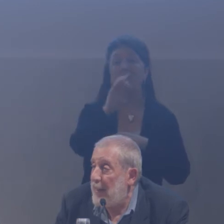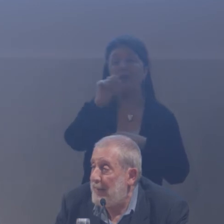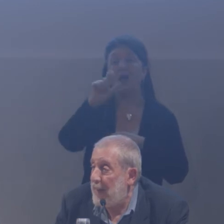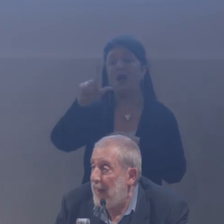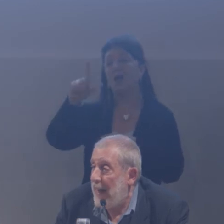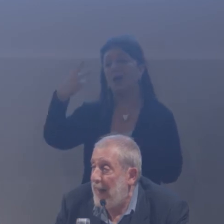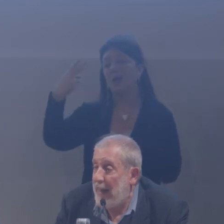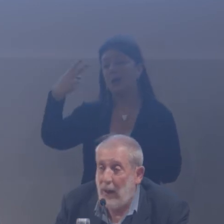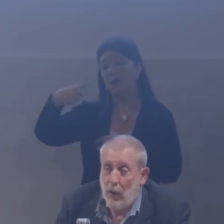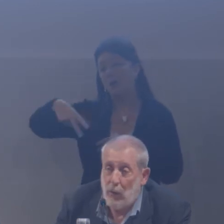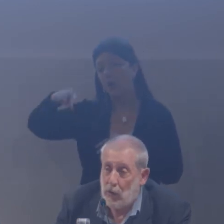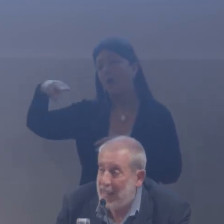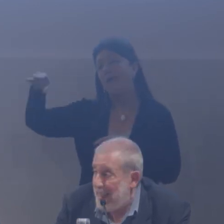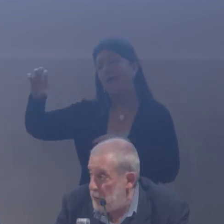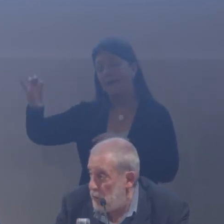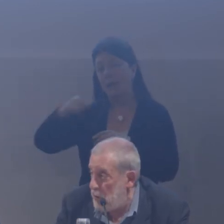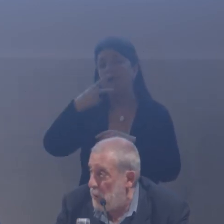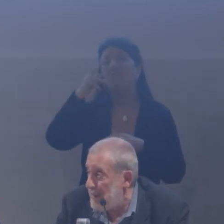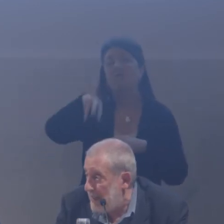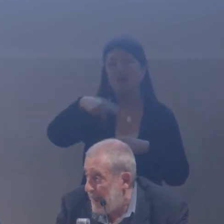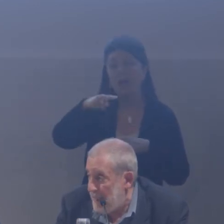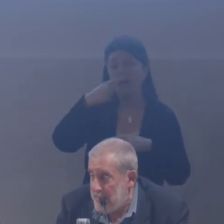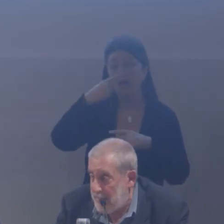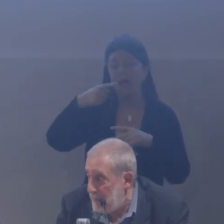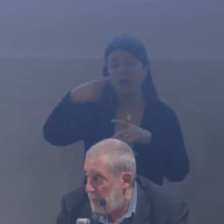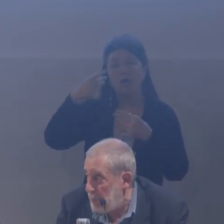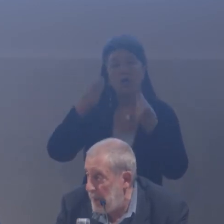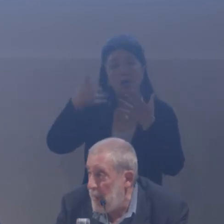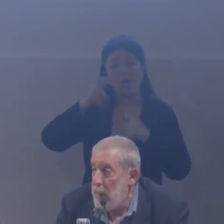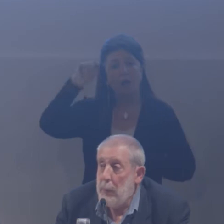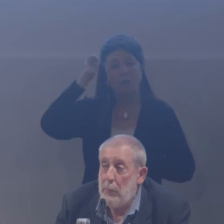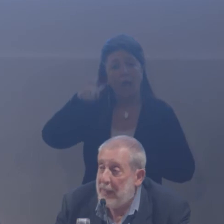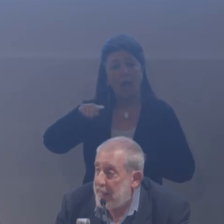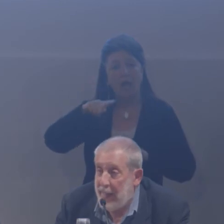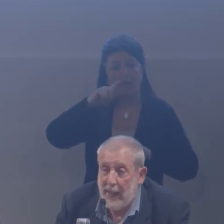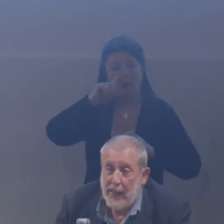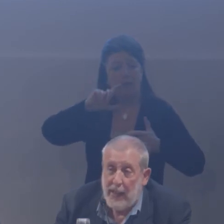alla mafia ha uno scatto di qualità incredibile,